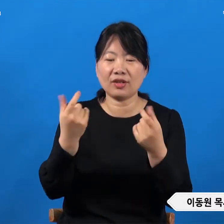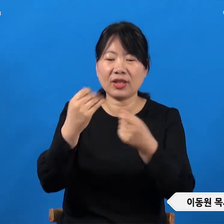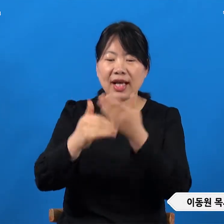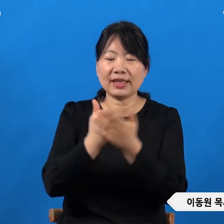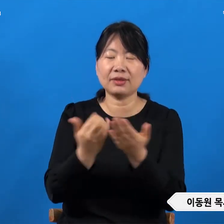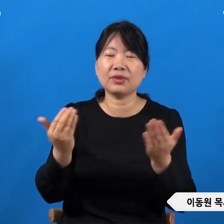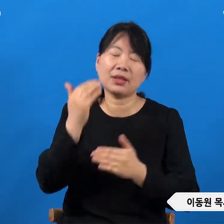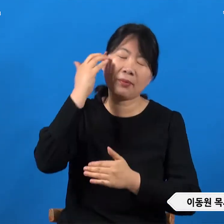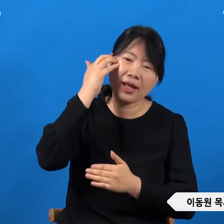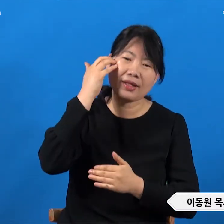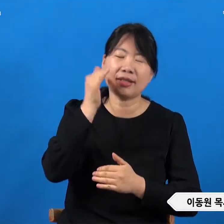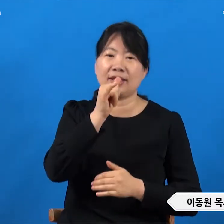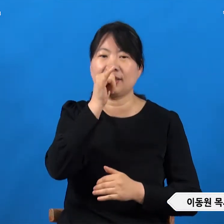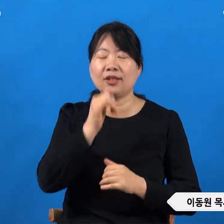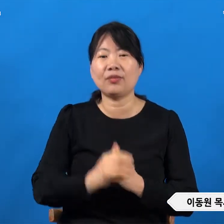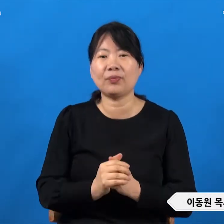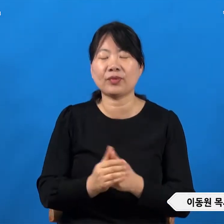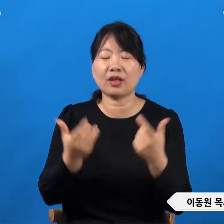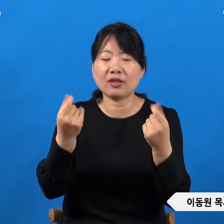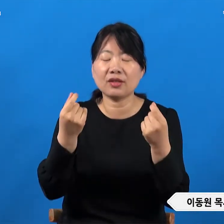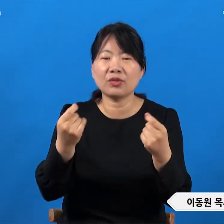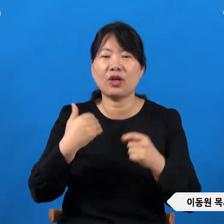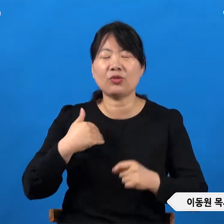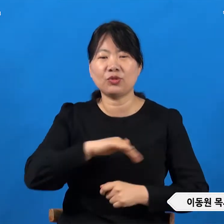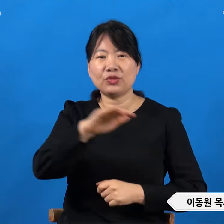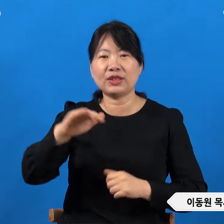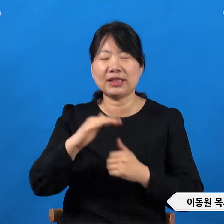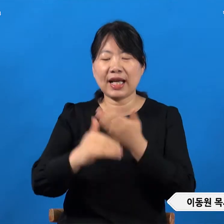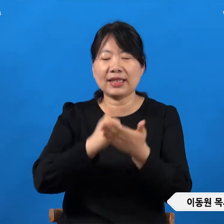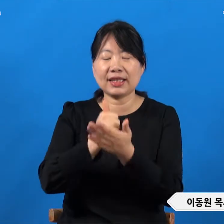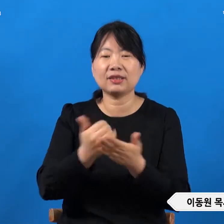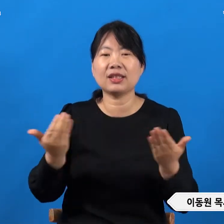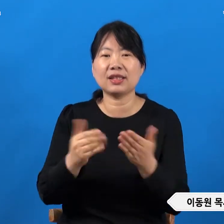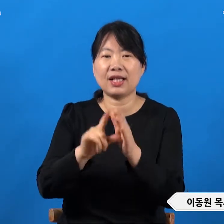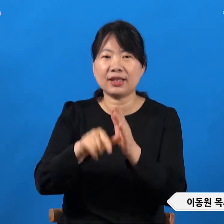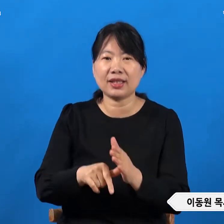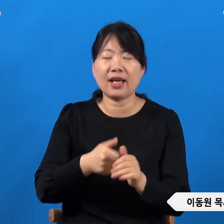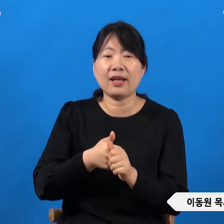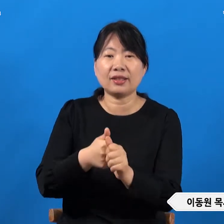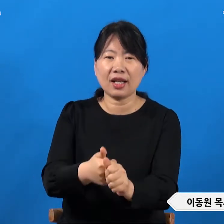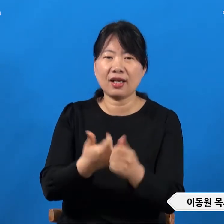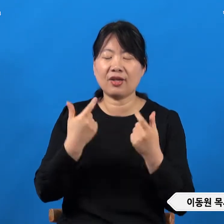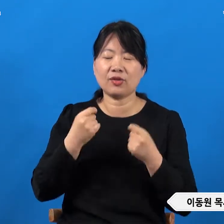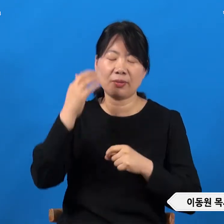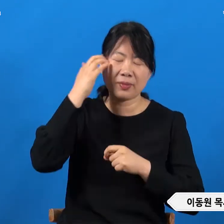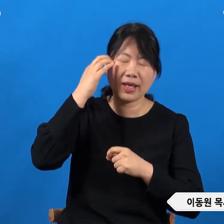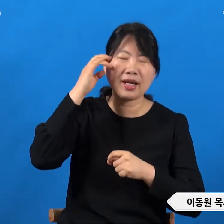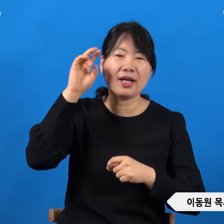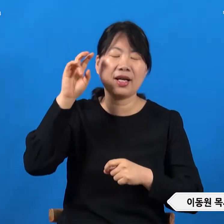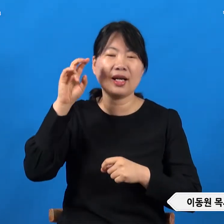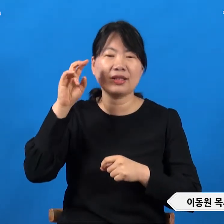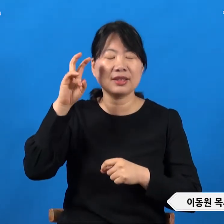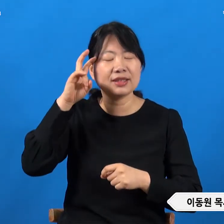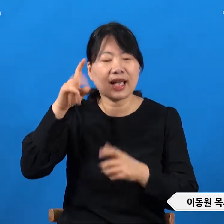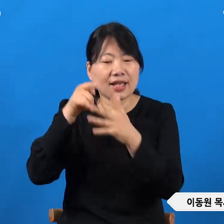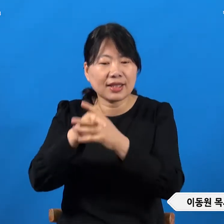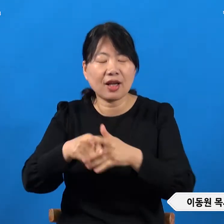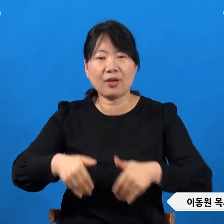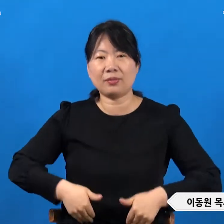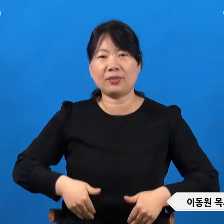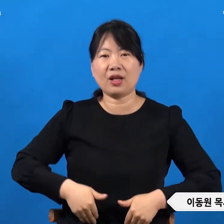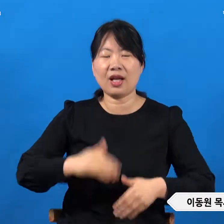일을 방해하는 것입니다. 그렇습니다. 우리는 하나님의 일을 할 때에 따라서 이런 방해를 예상할 수 있어야